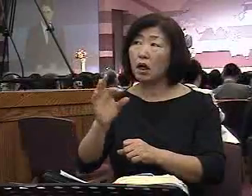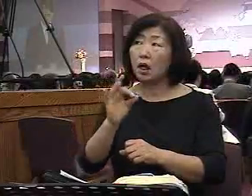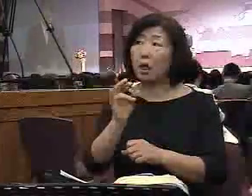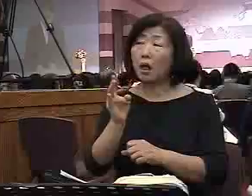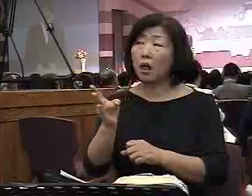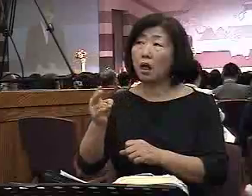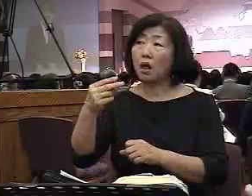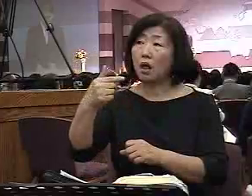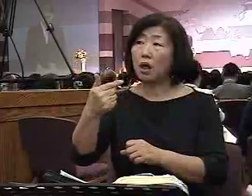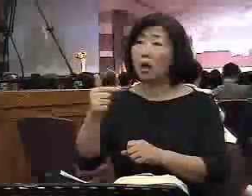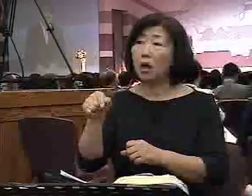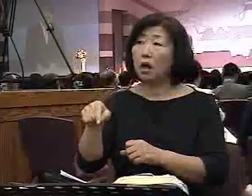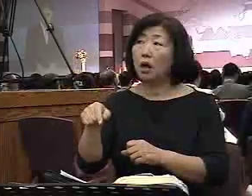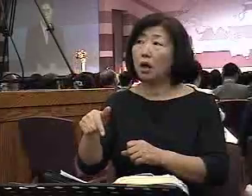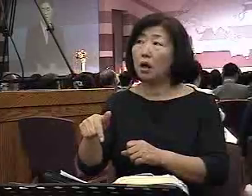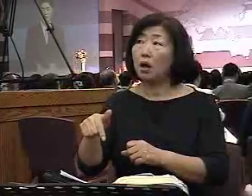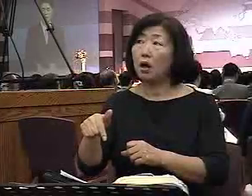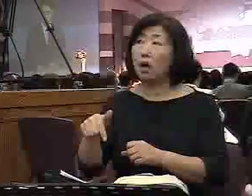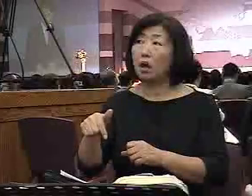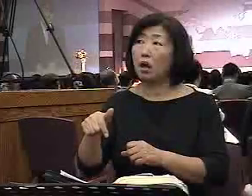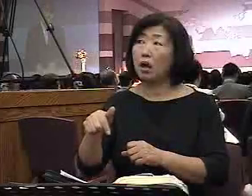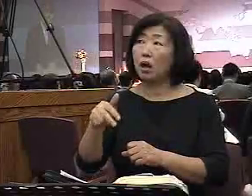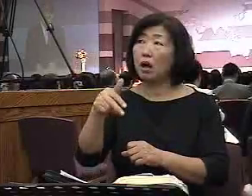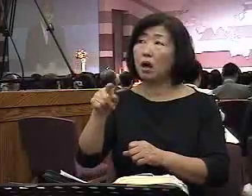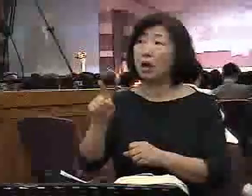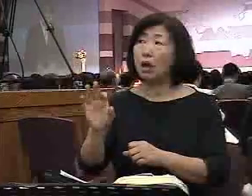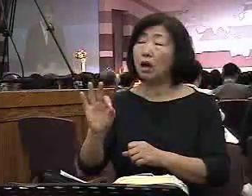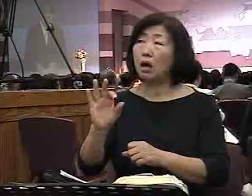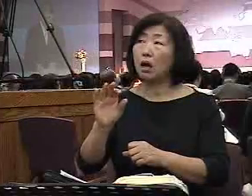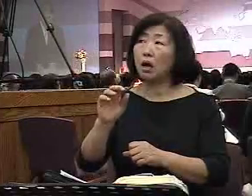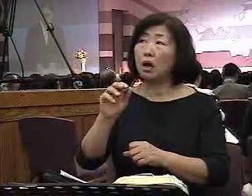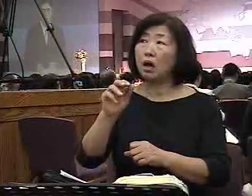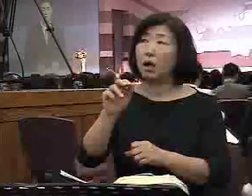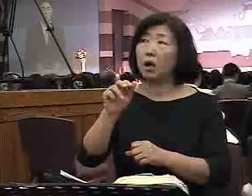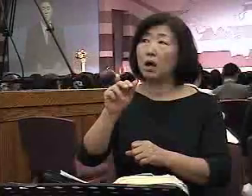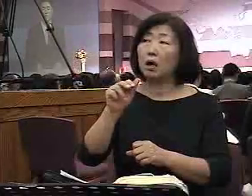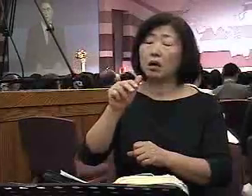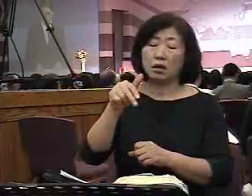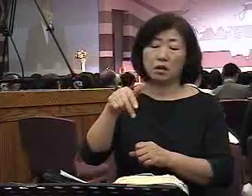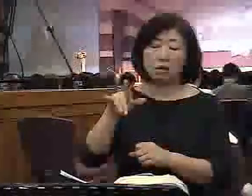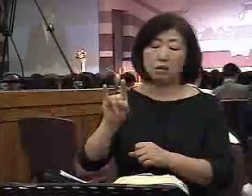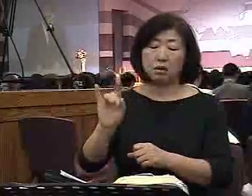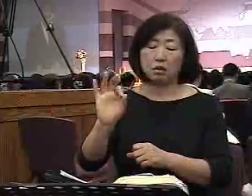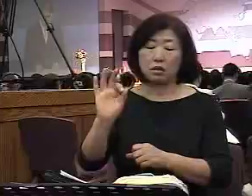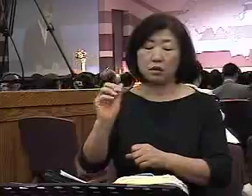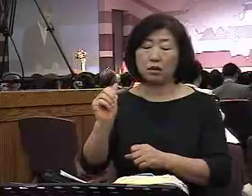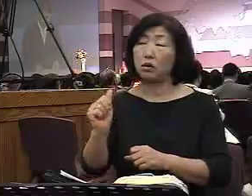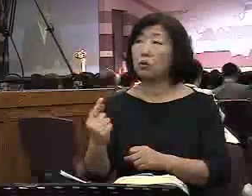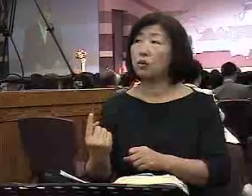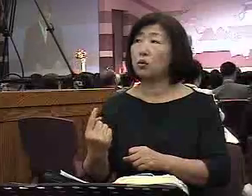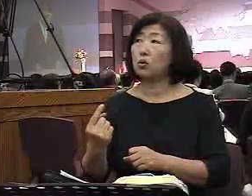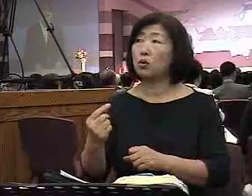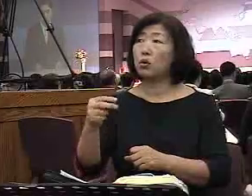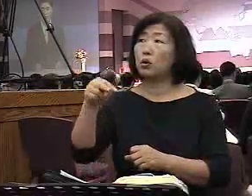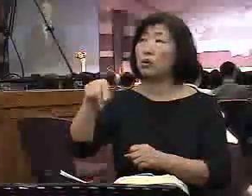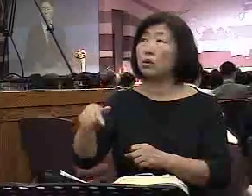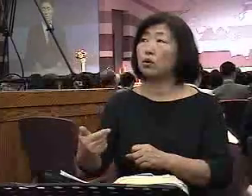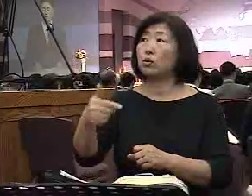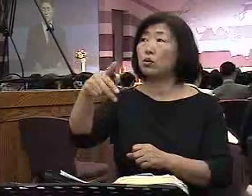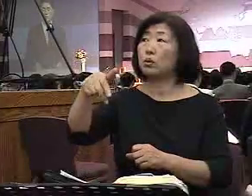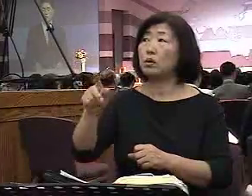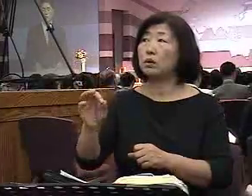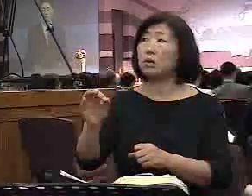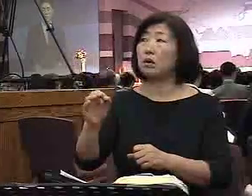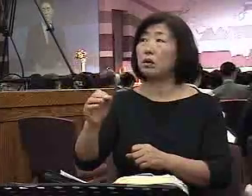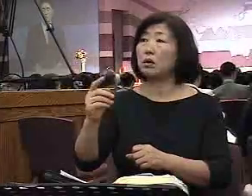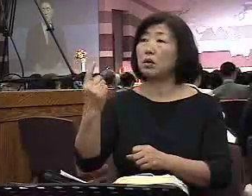애녹다락방의 장재호 순장님, 수모님은 이제 장기숙 수모님이신데요. 장재호 순장님께서 어제 하나님의